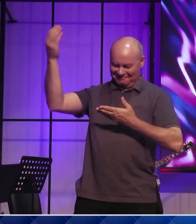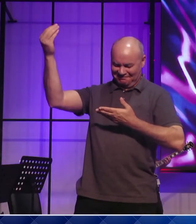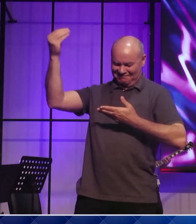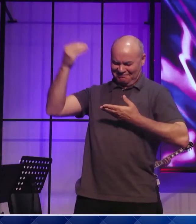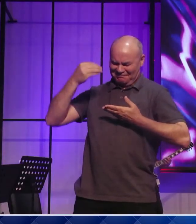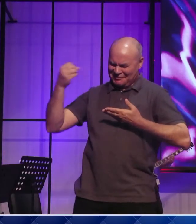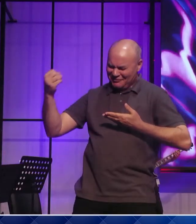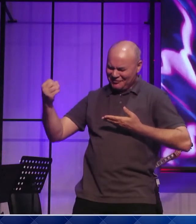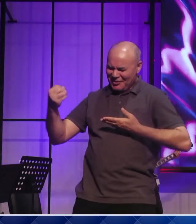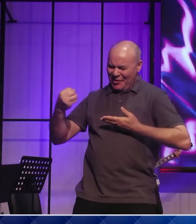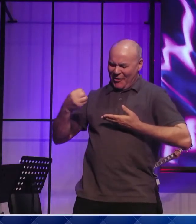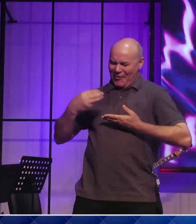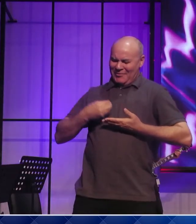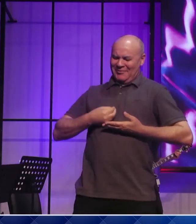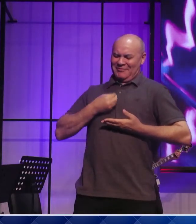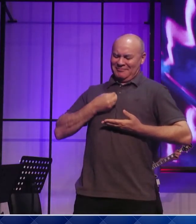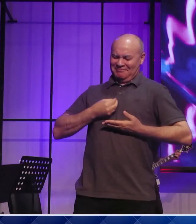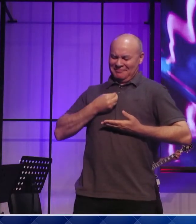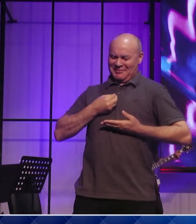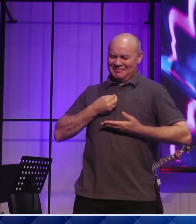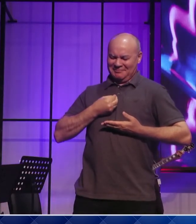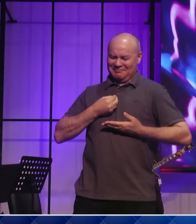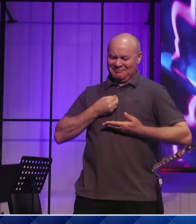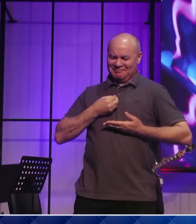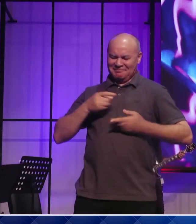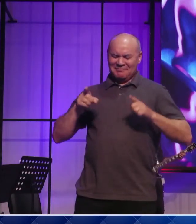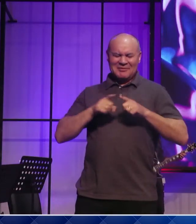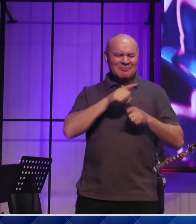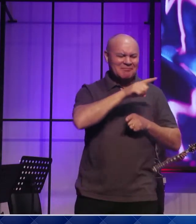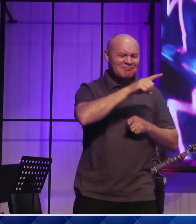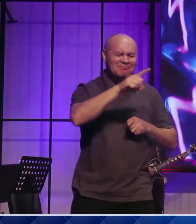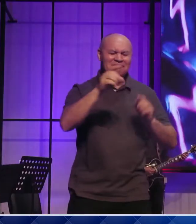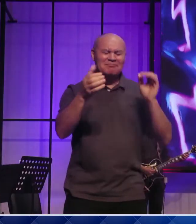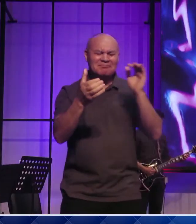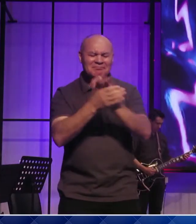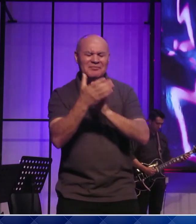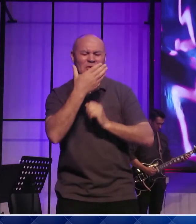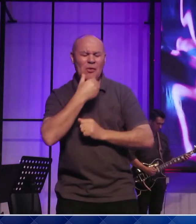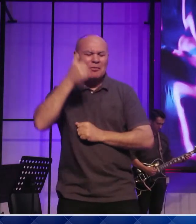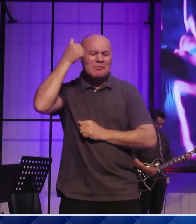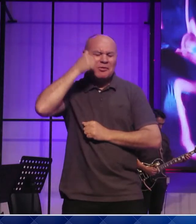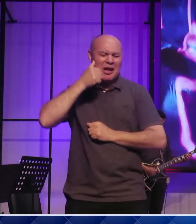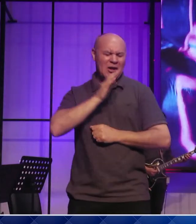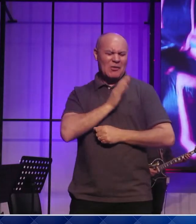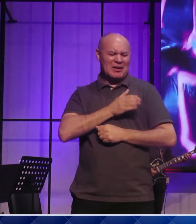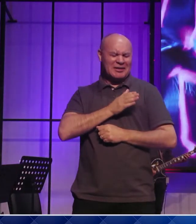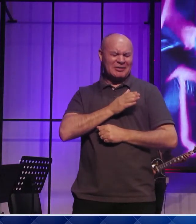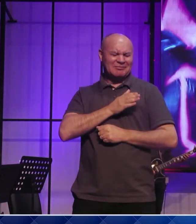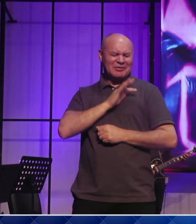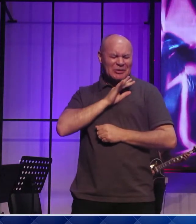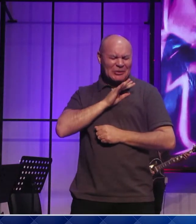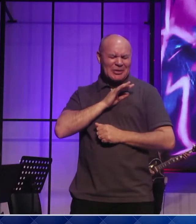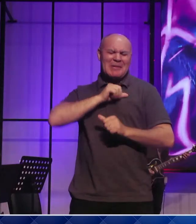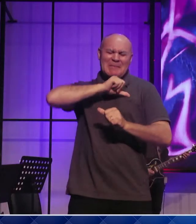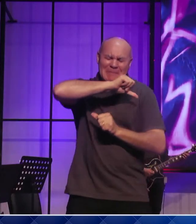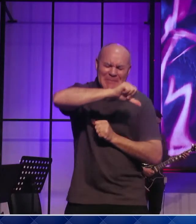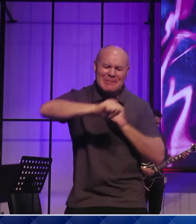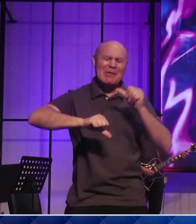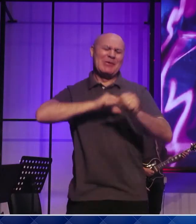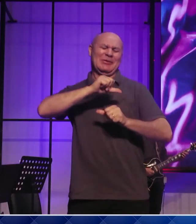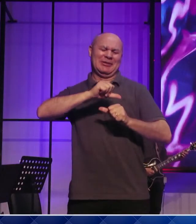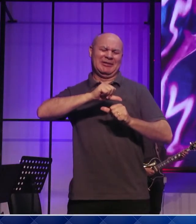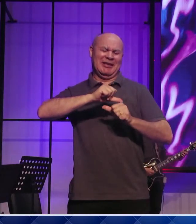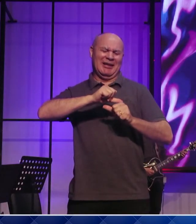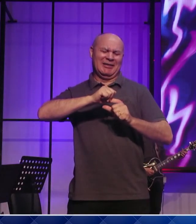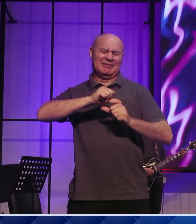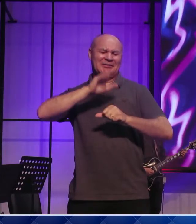transforma, converta o coração do marido à esposa e da esposa ao marido, converta os corações dos